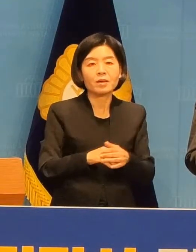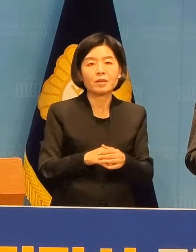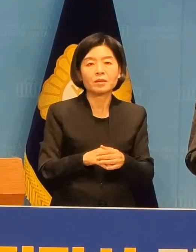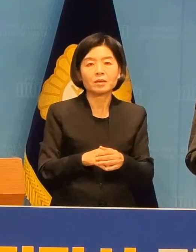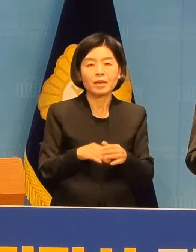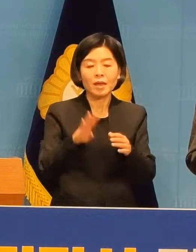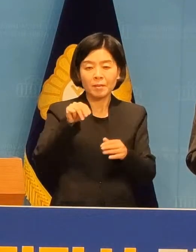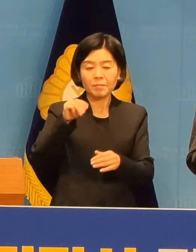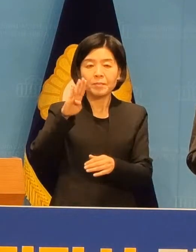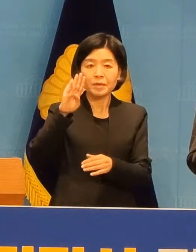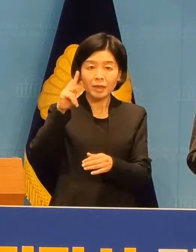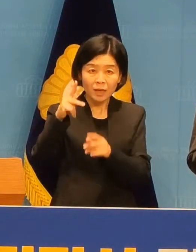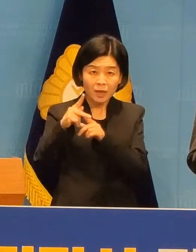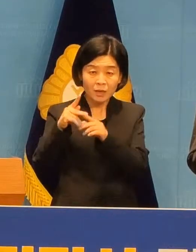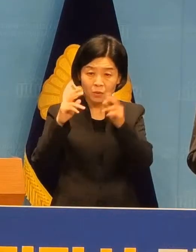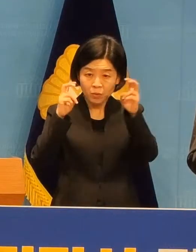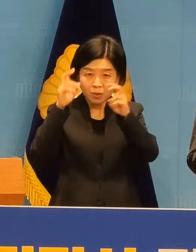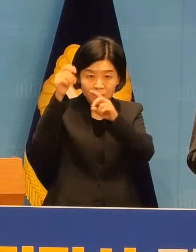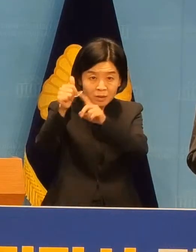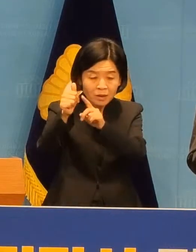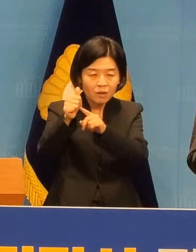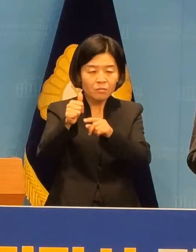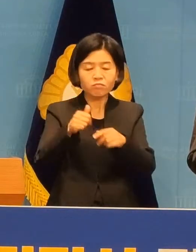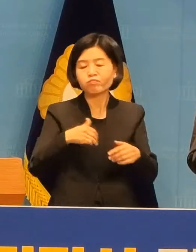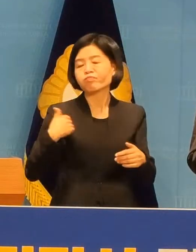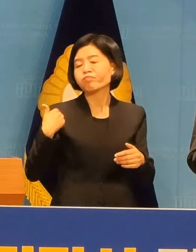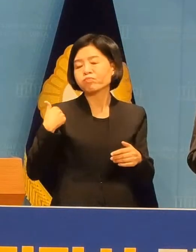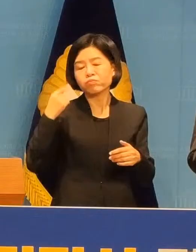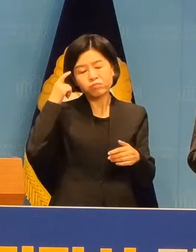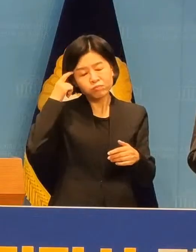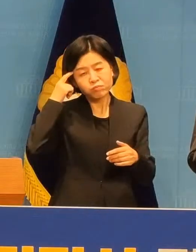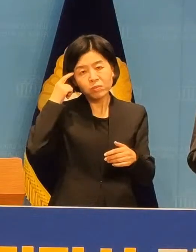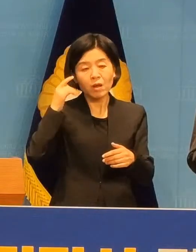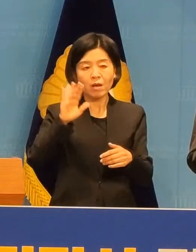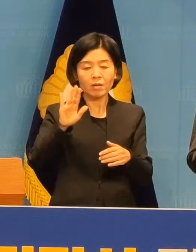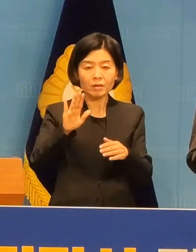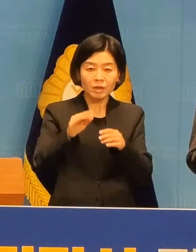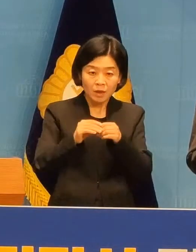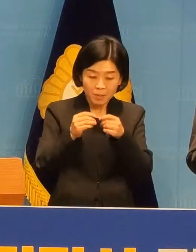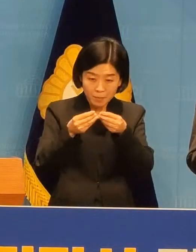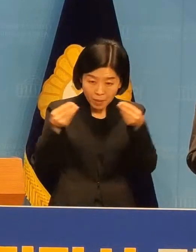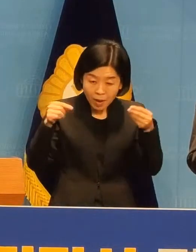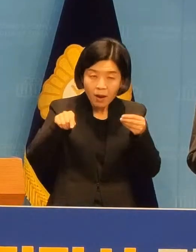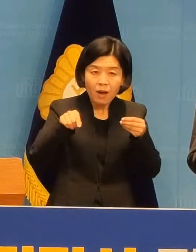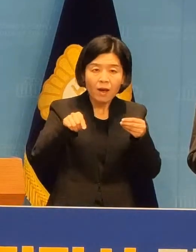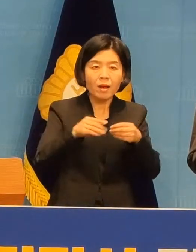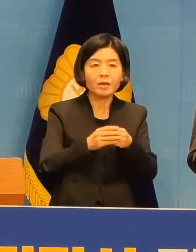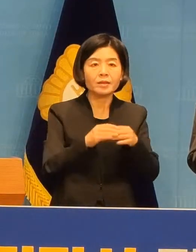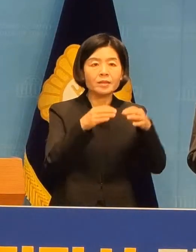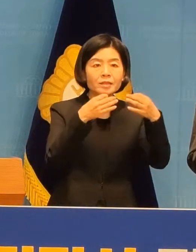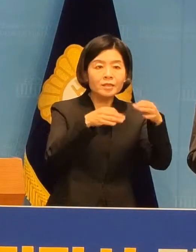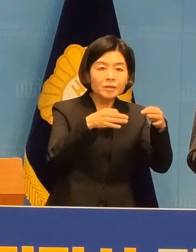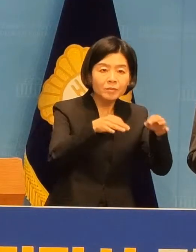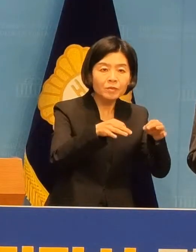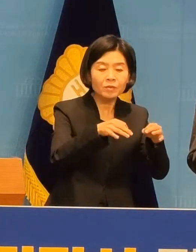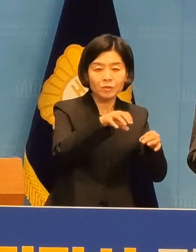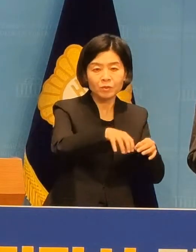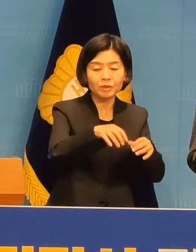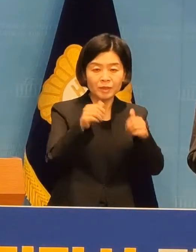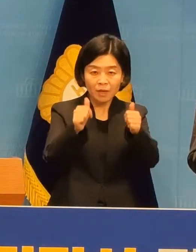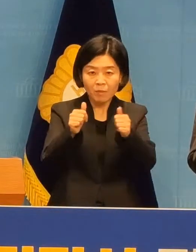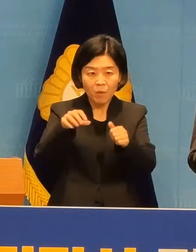회장은 모르쇠로 일관했지만 전단체 사기 발행 혐의에 대한 금융당국과